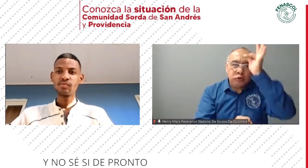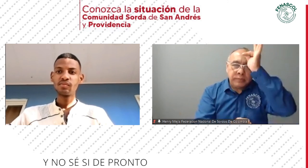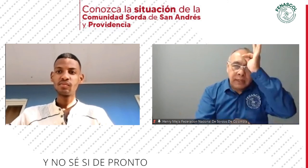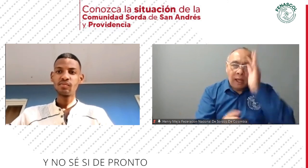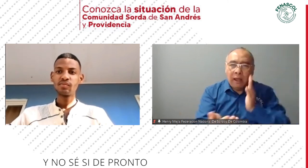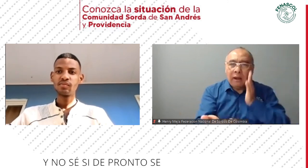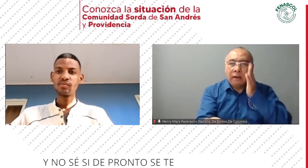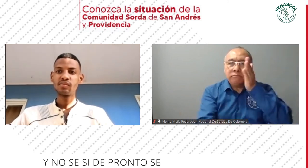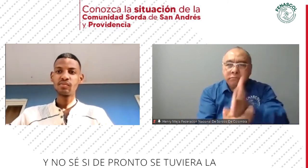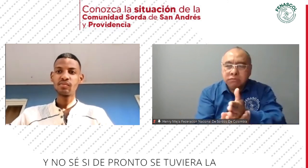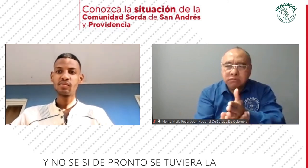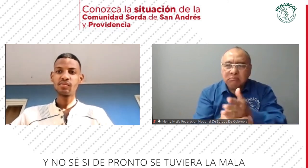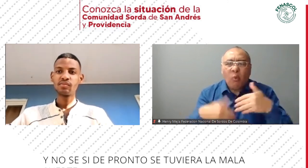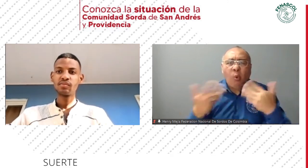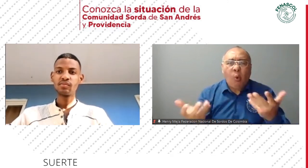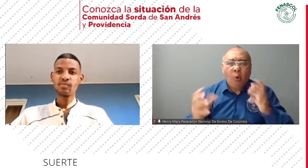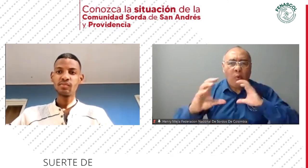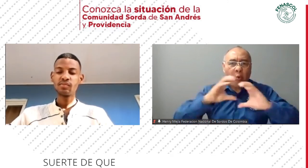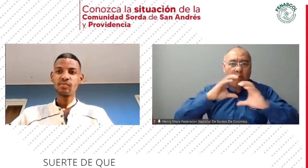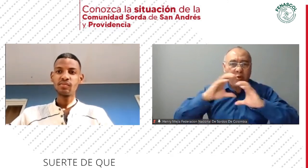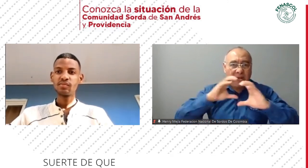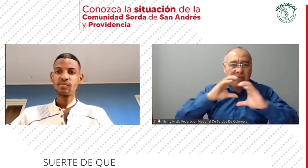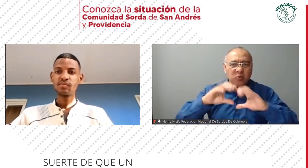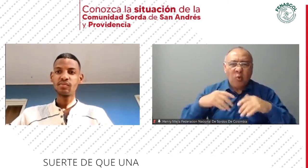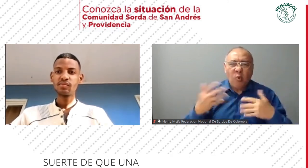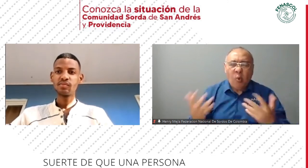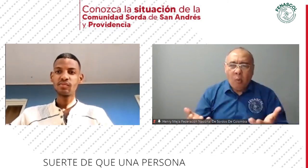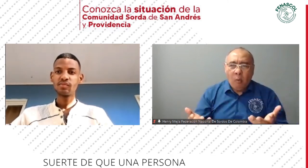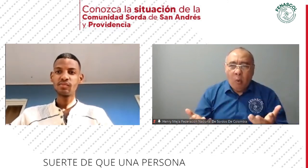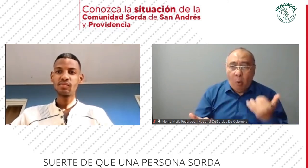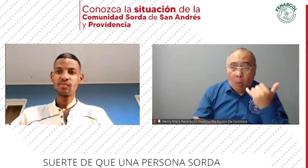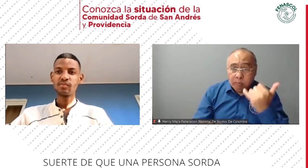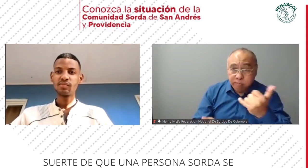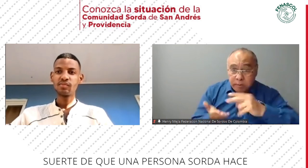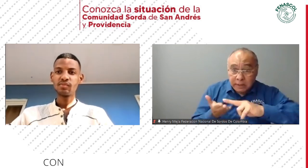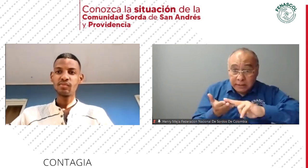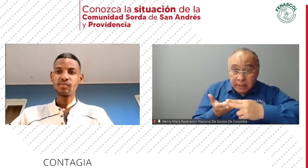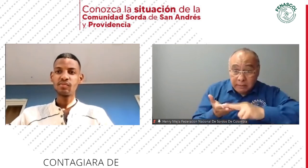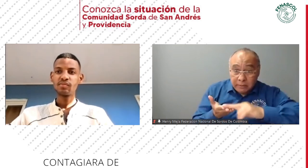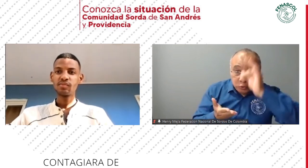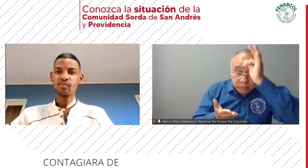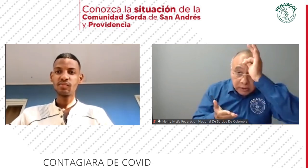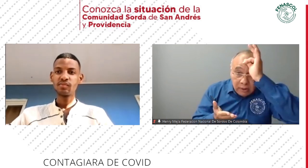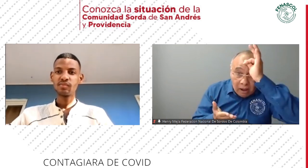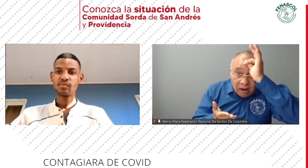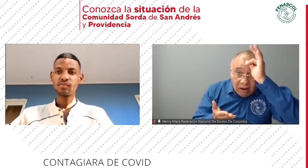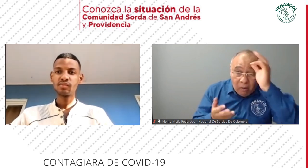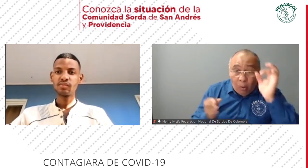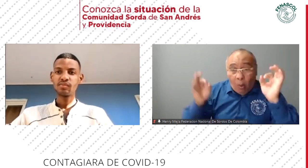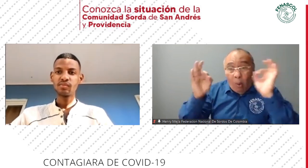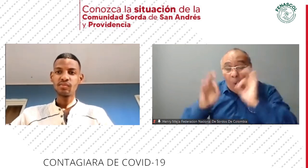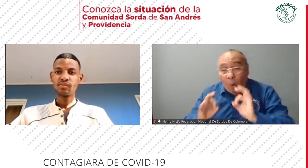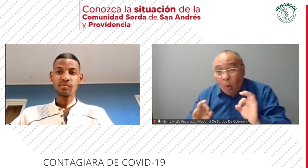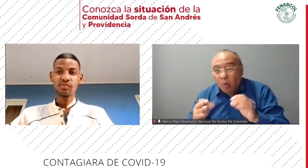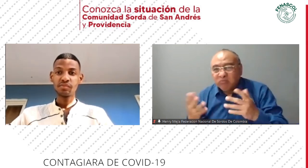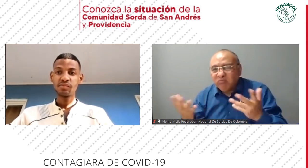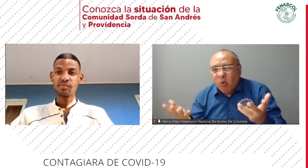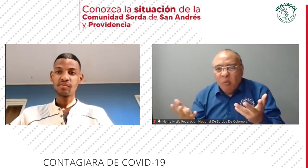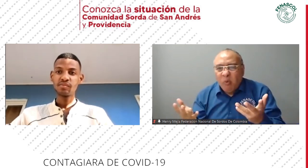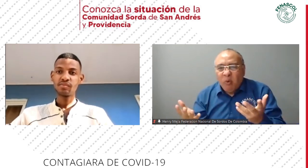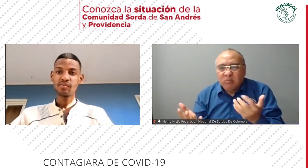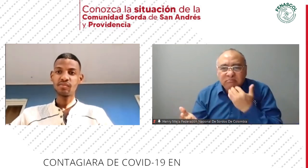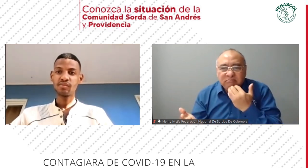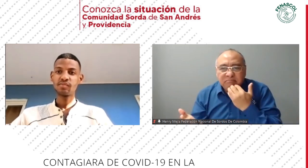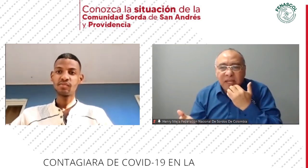se tuviera la mala suerte de que una persona sorda se contagiará de kobe como están haciendo